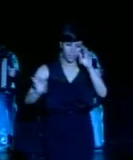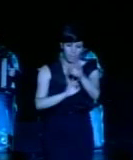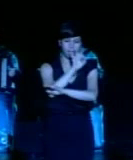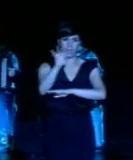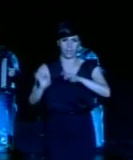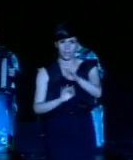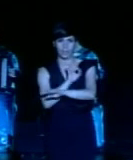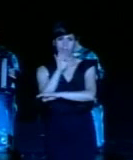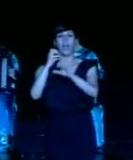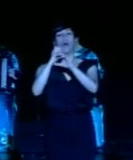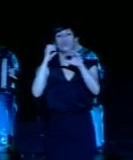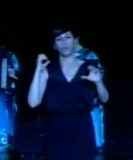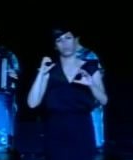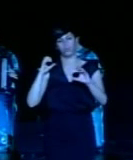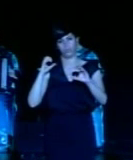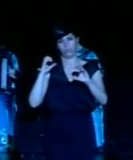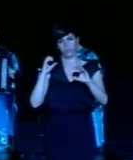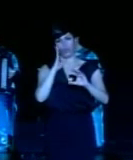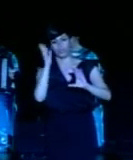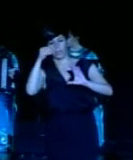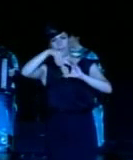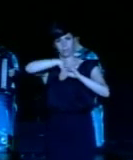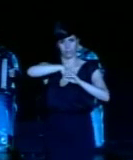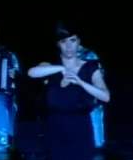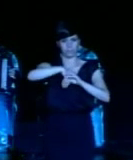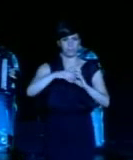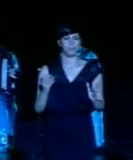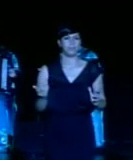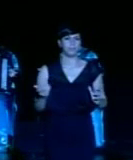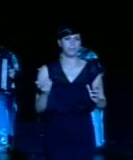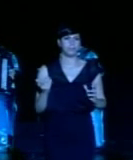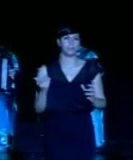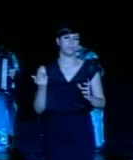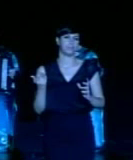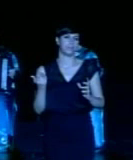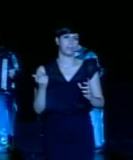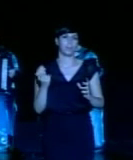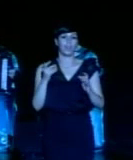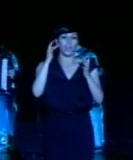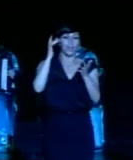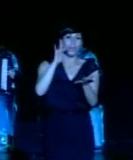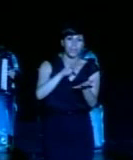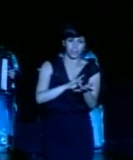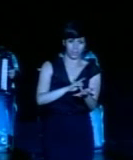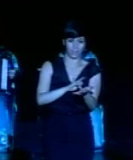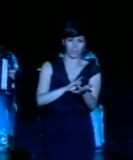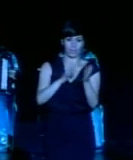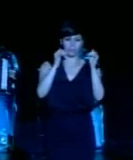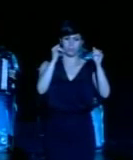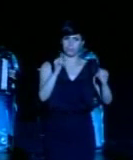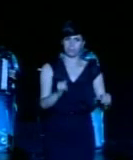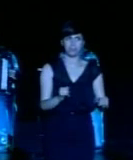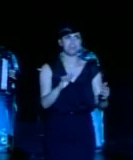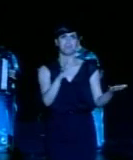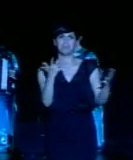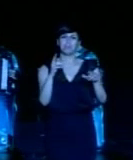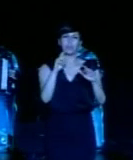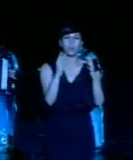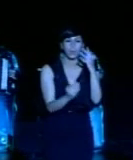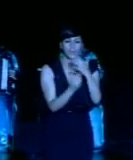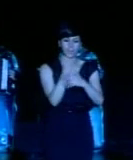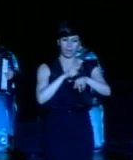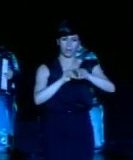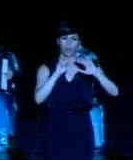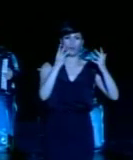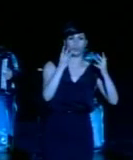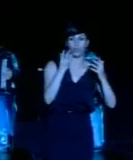autobús, haciendo noche en el autobús. Cuando llegaron, el día que llegaron, prontito, a las 8 de la mañana,